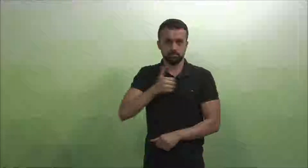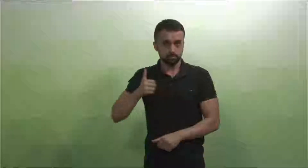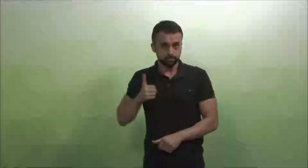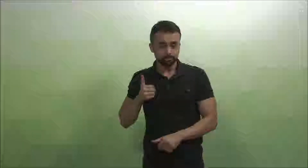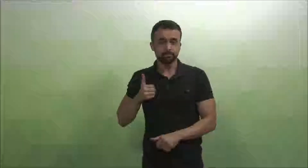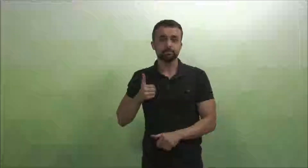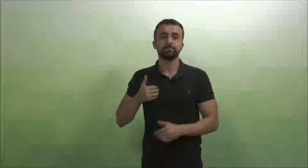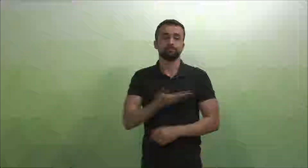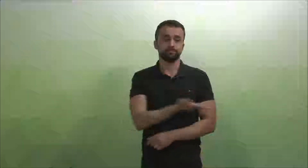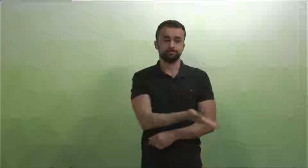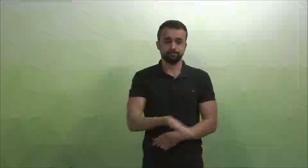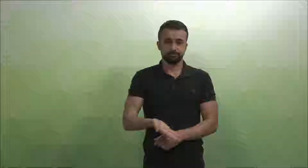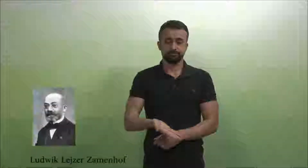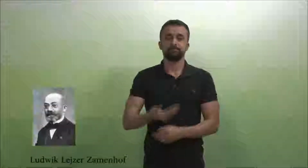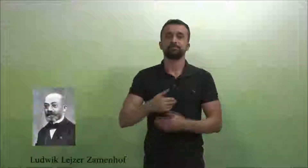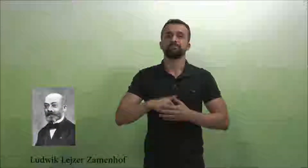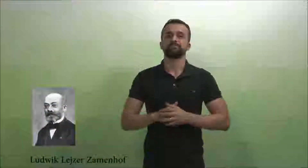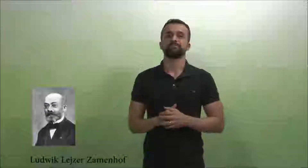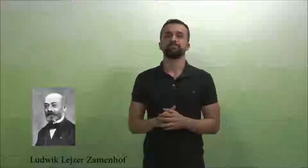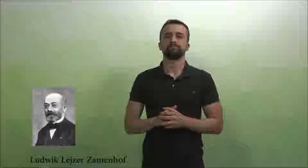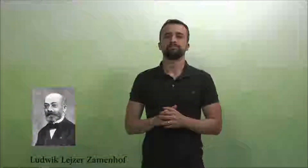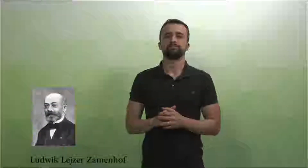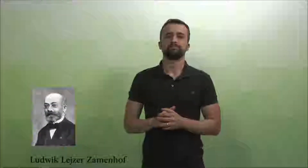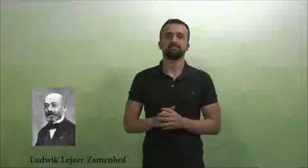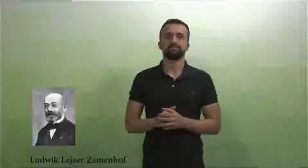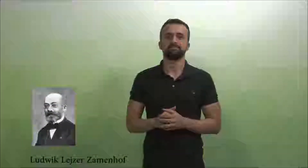Criado por esse polonês.